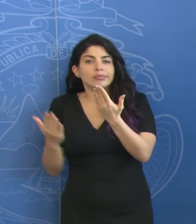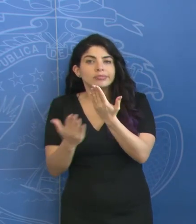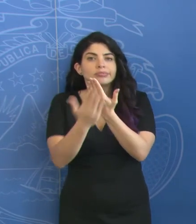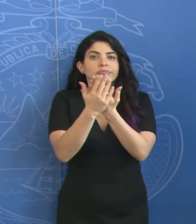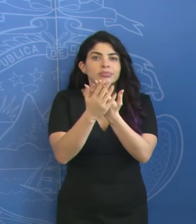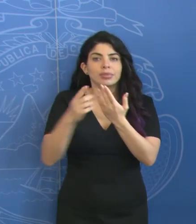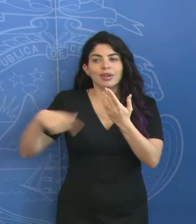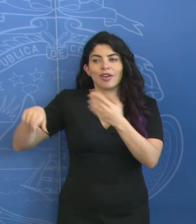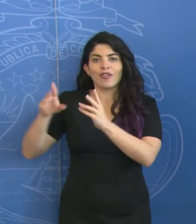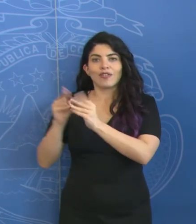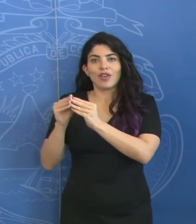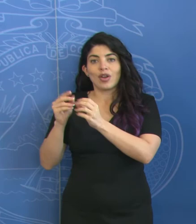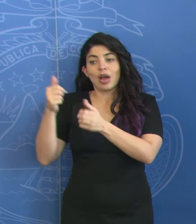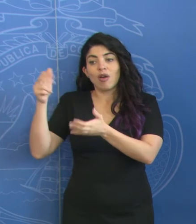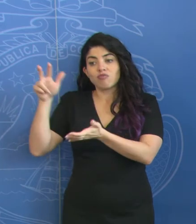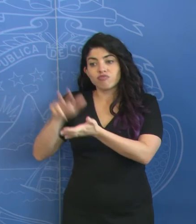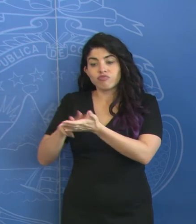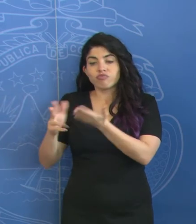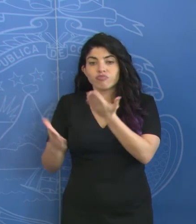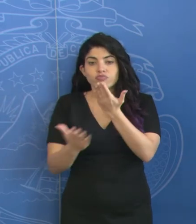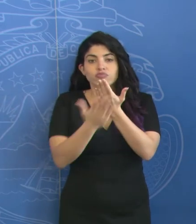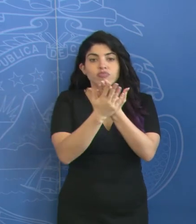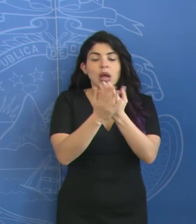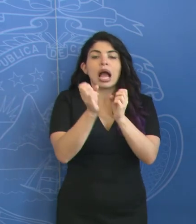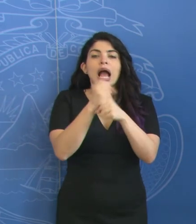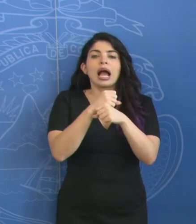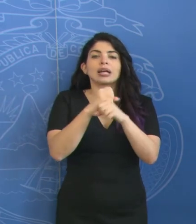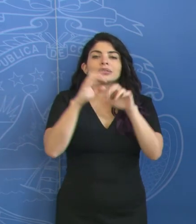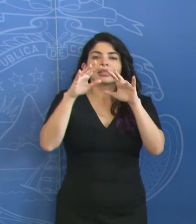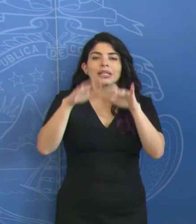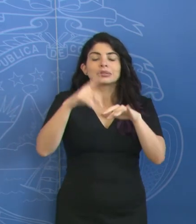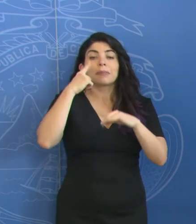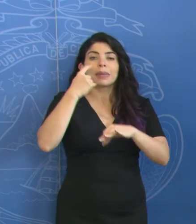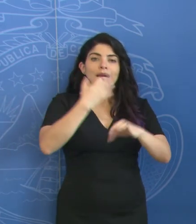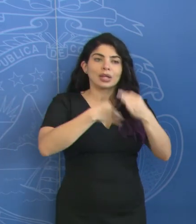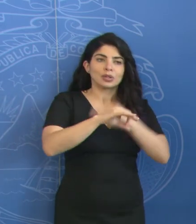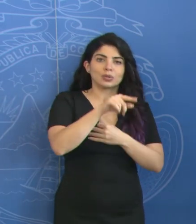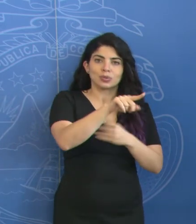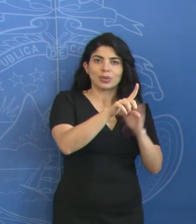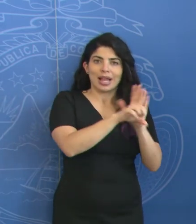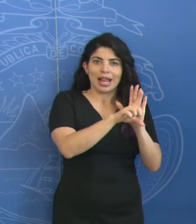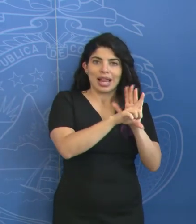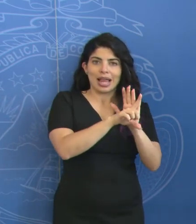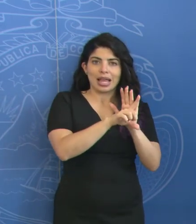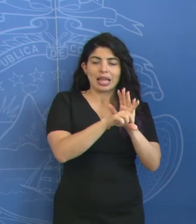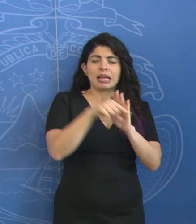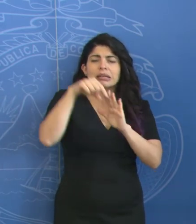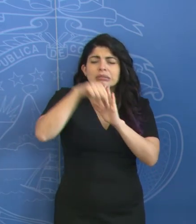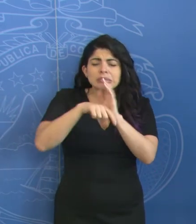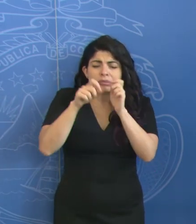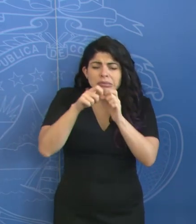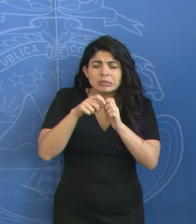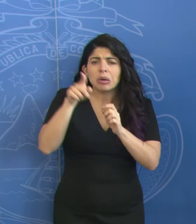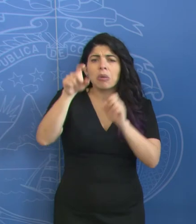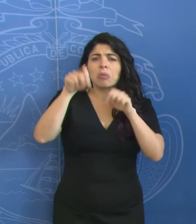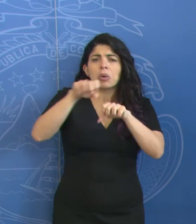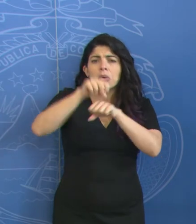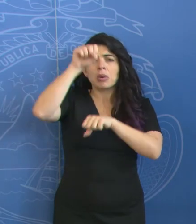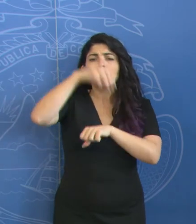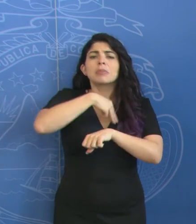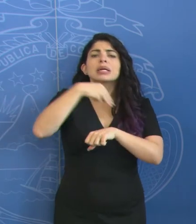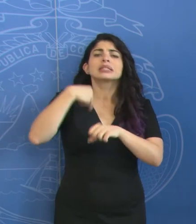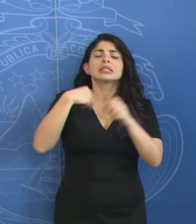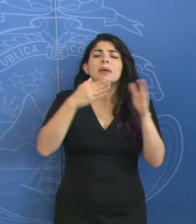foro, un texto sustitutivo. Los detalles de este texto los puede brindar el Ministerio de Planificación